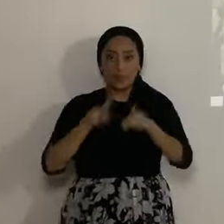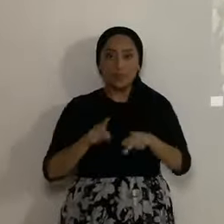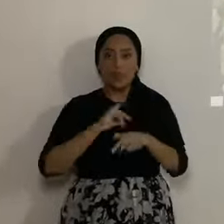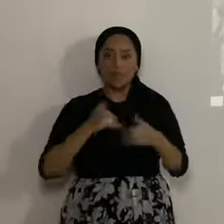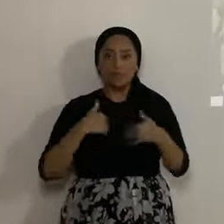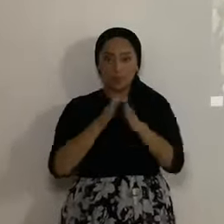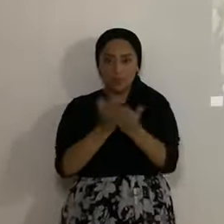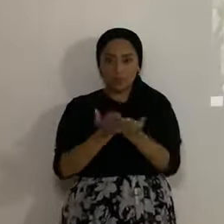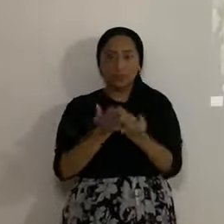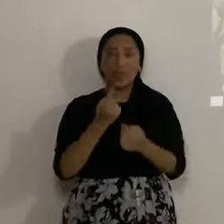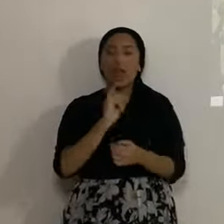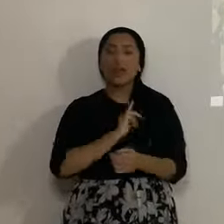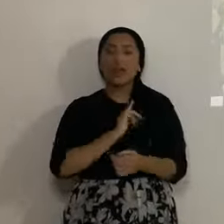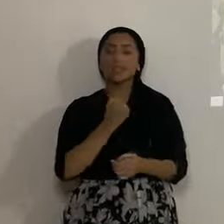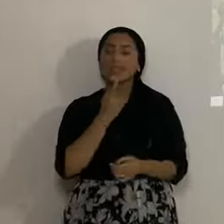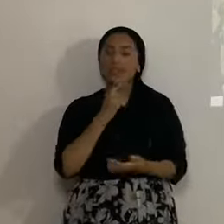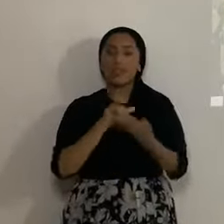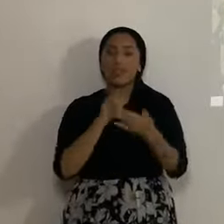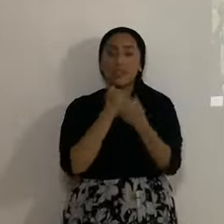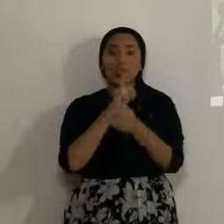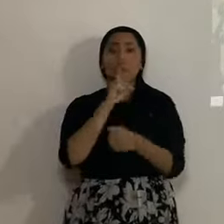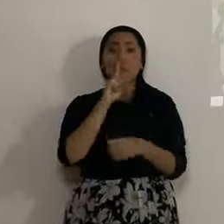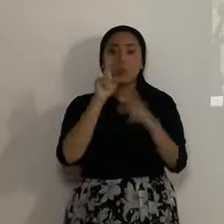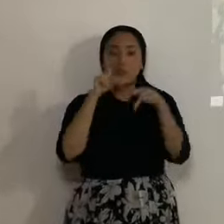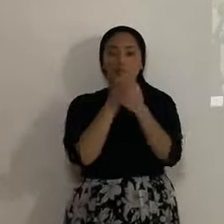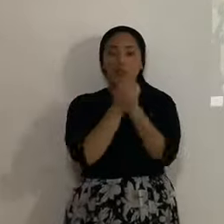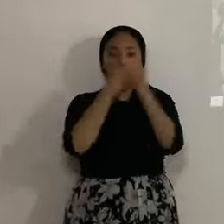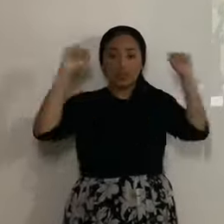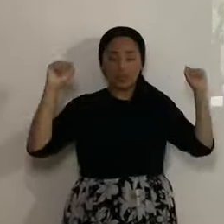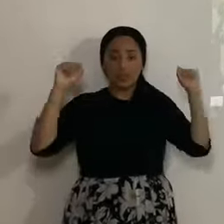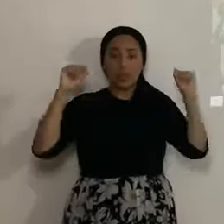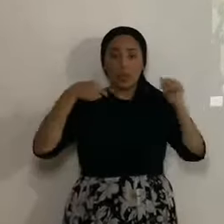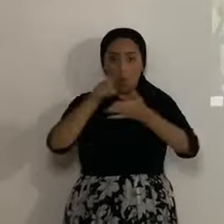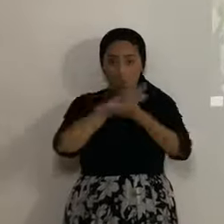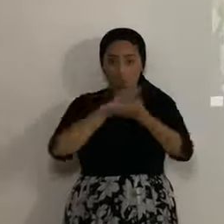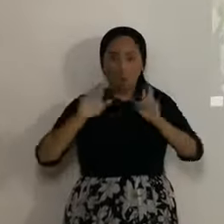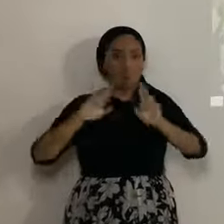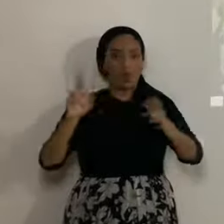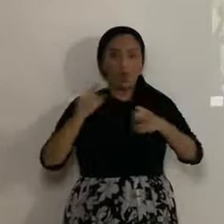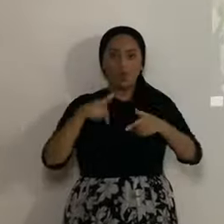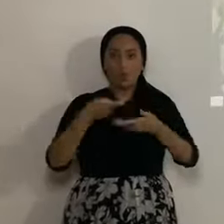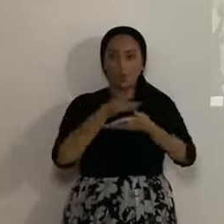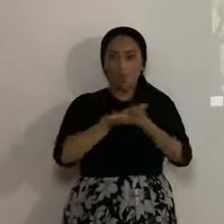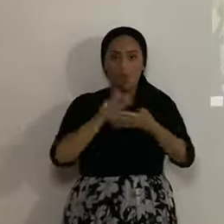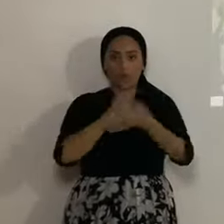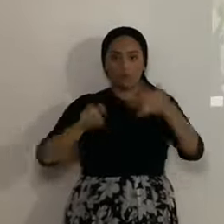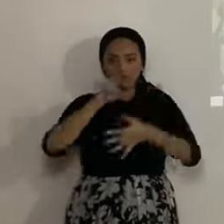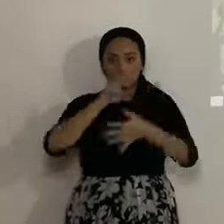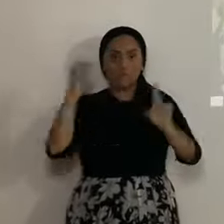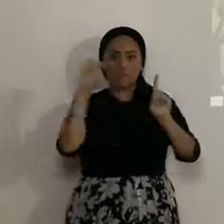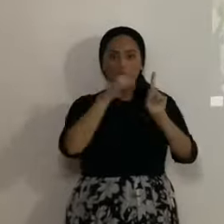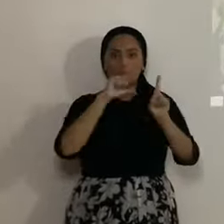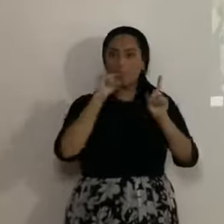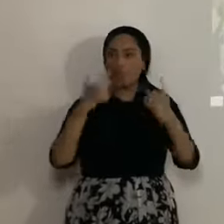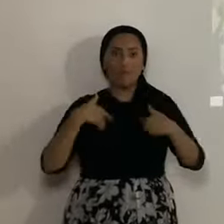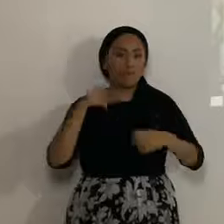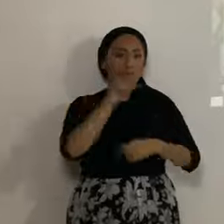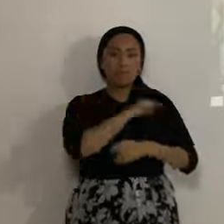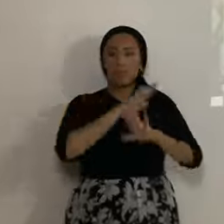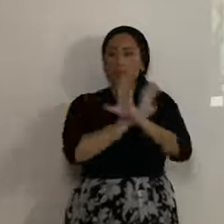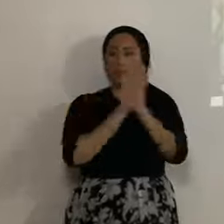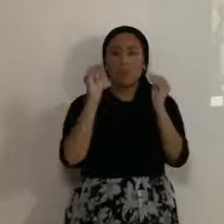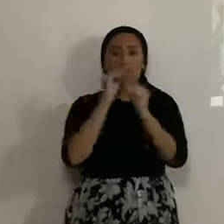yo digo que el salvo, el verdadero salvo, el santo, el que ya está santificado, ese no tiene culpabilidad,